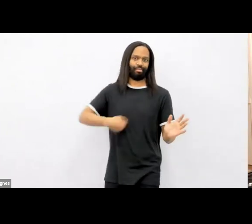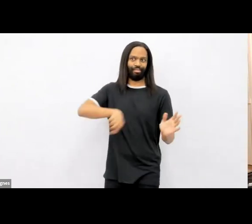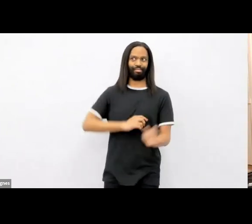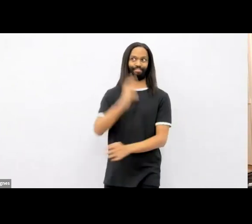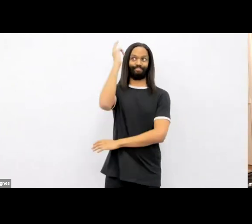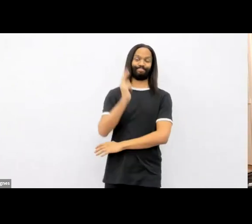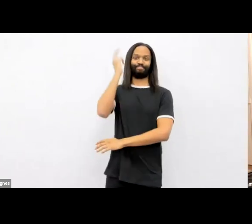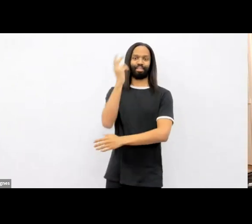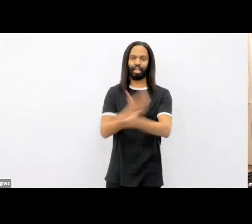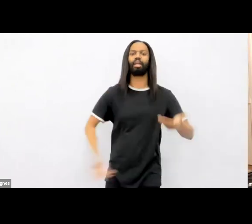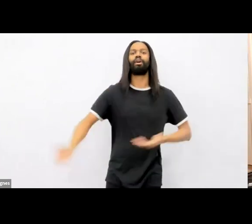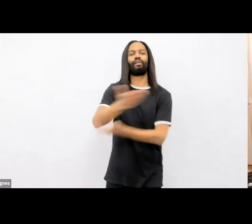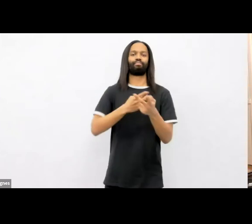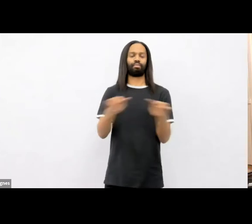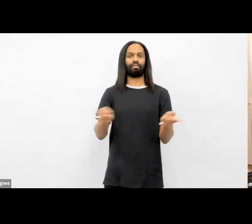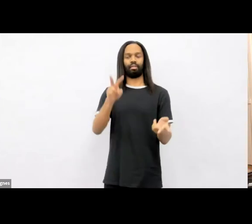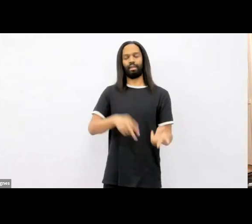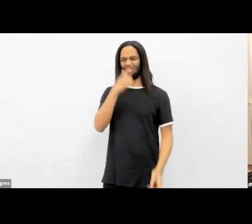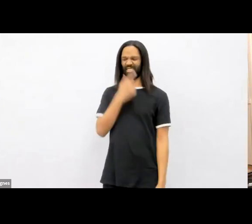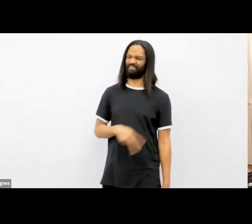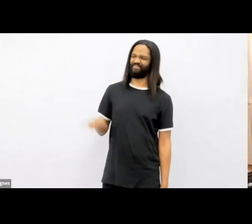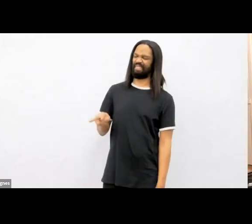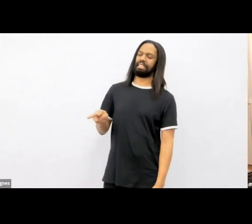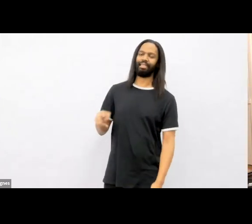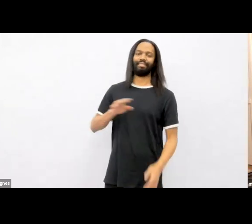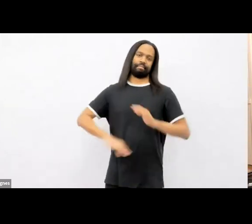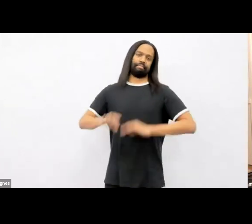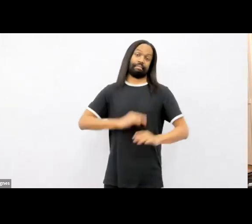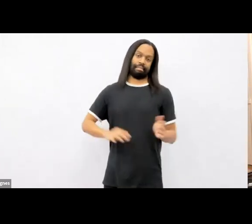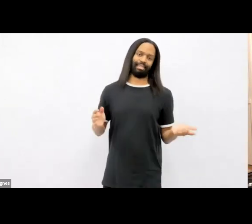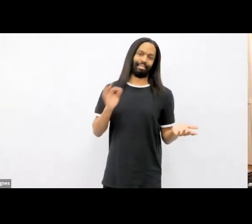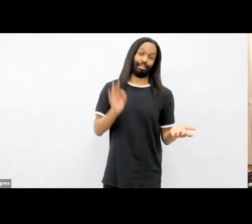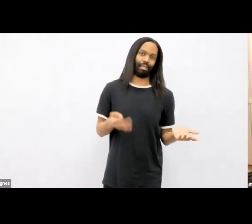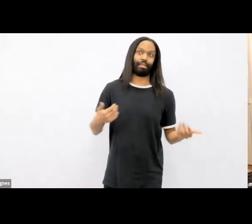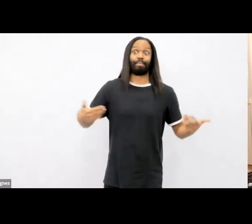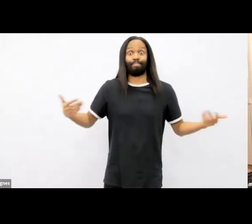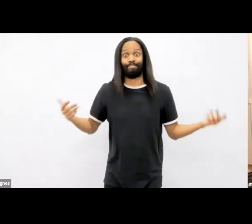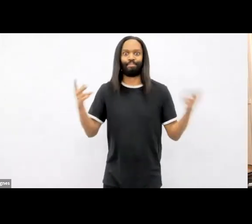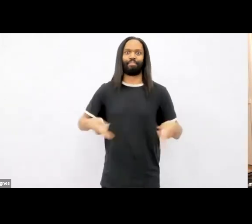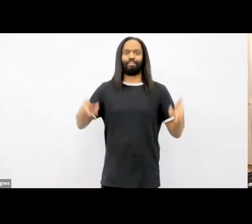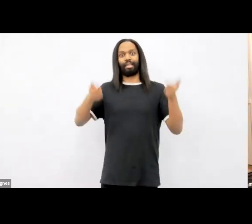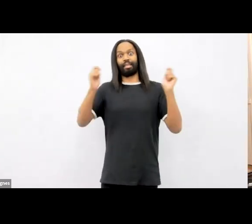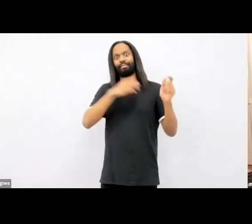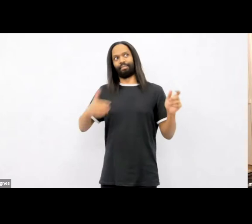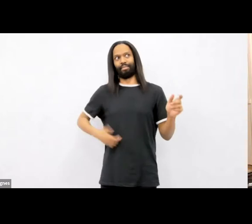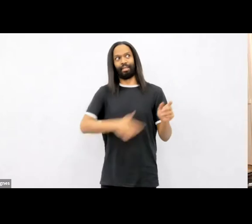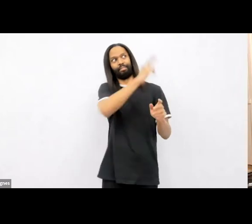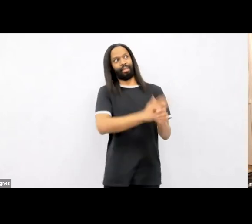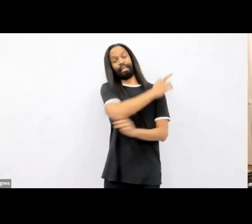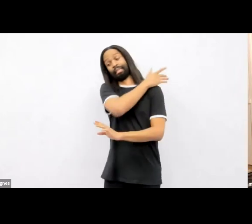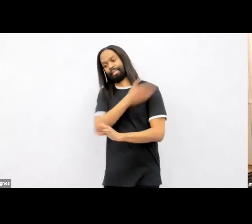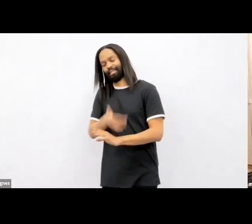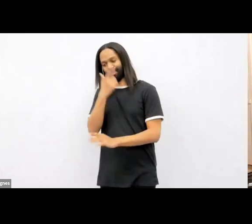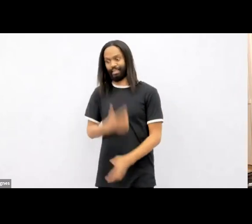de cette concertation publique. C'est vrai que c'est un petit peu frustrant, mais c'est ainsi depuis quasiment le début de ce mandat municipal. C'est un peu frustrant de ne pas